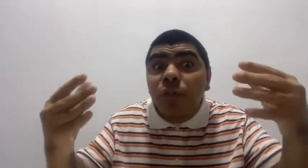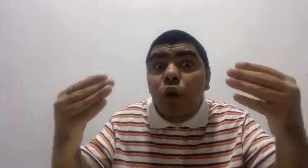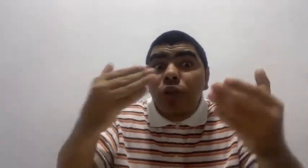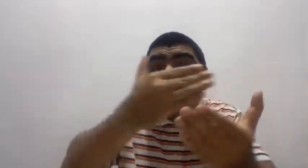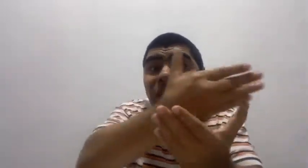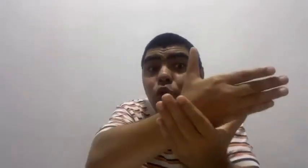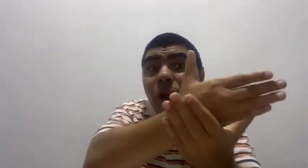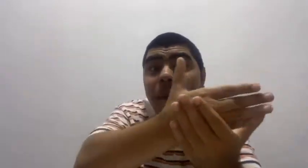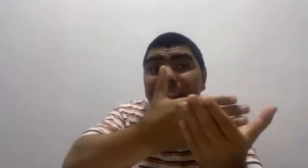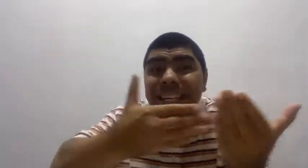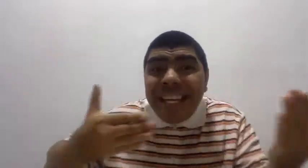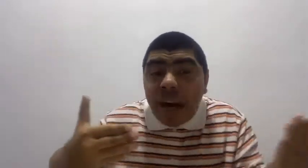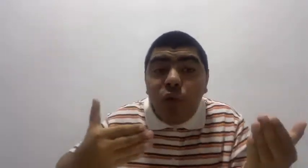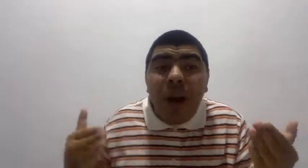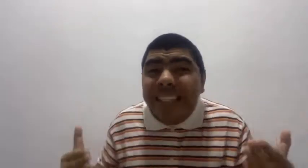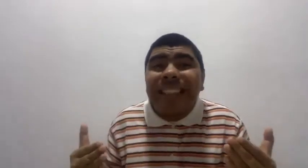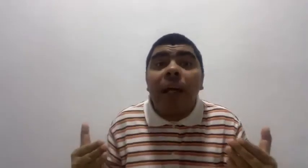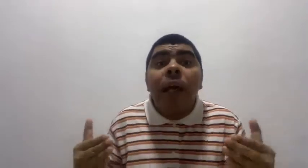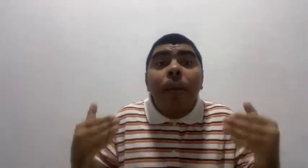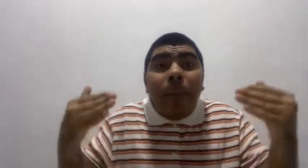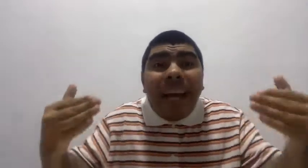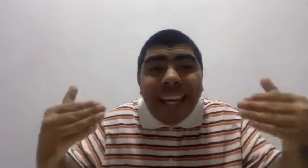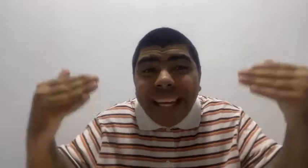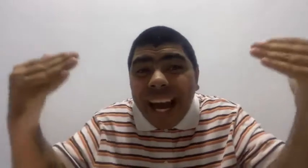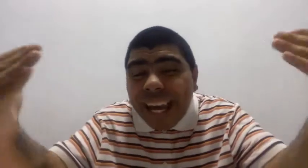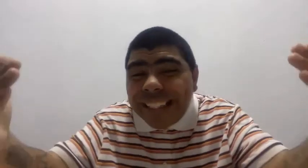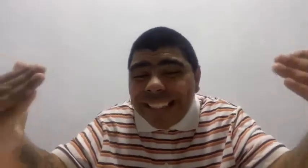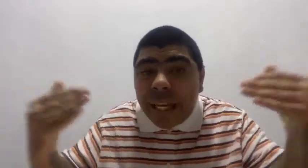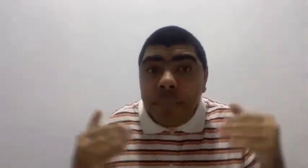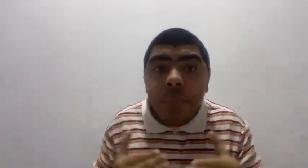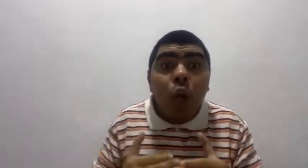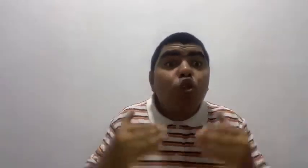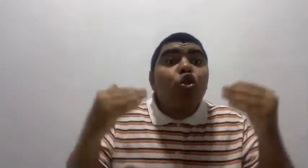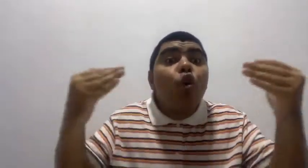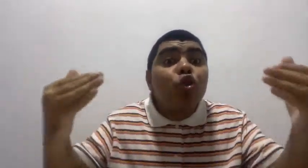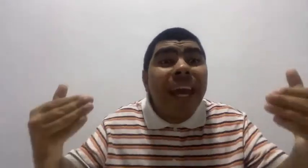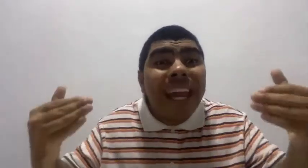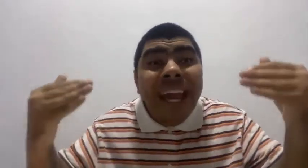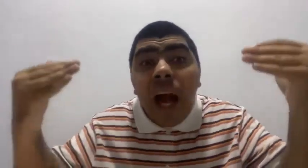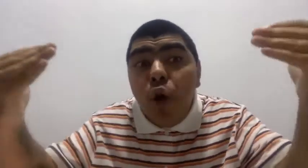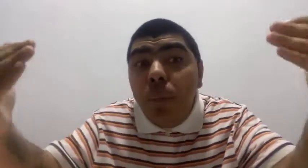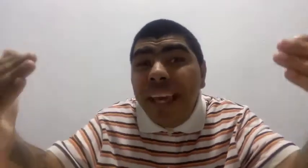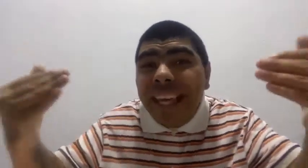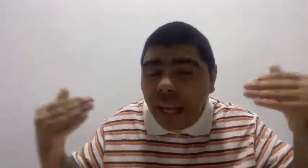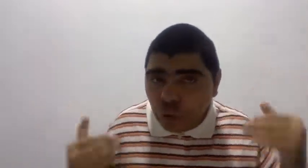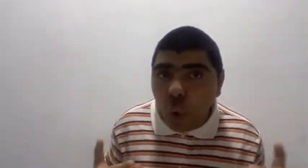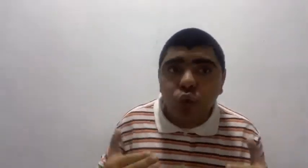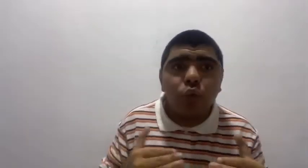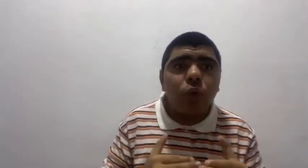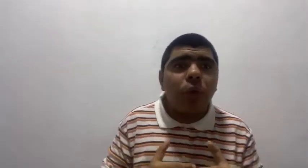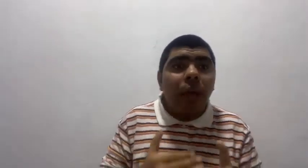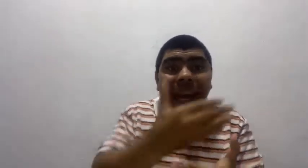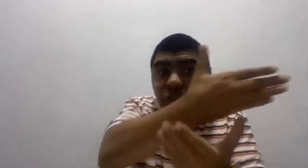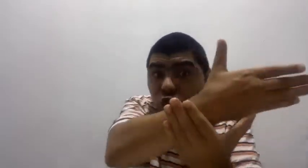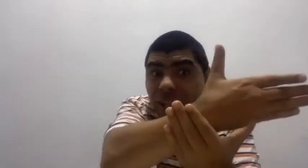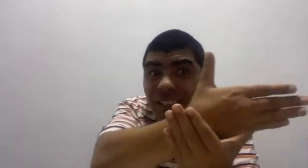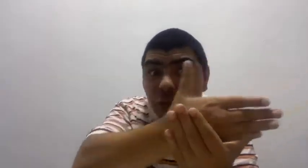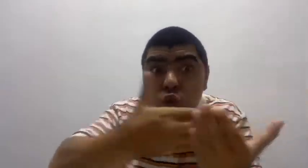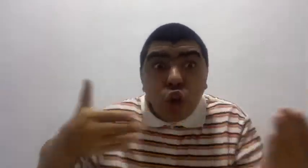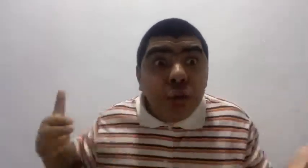Y eso está siendo una barrera fuerte para que la gente no llegue a los pies de Jesús. Eso está siendo un